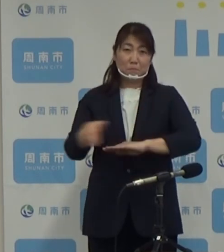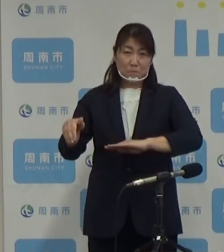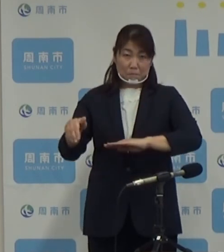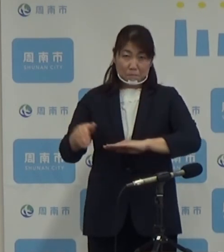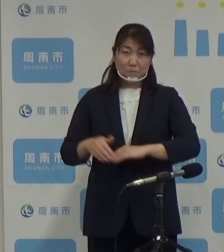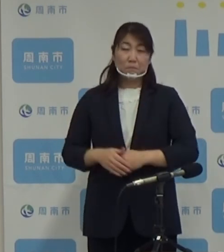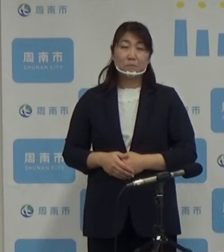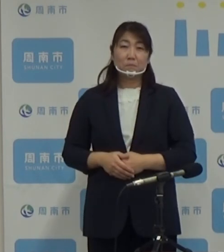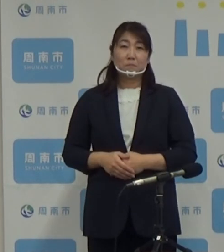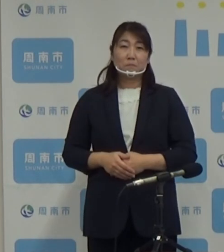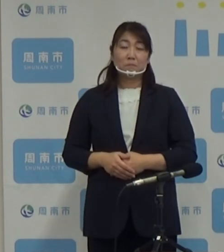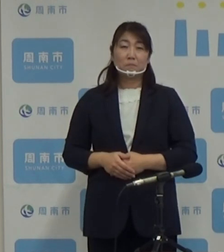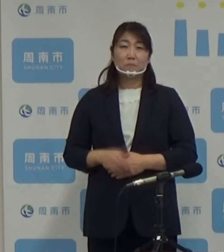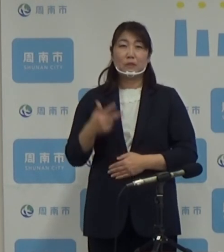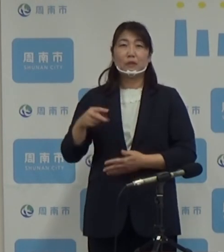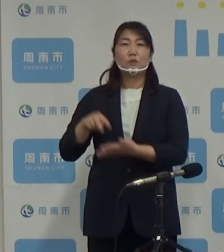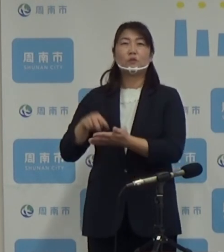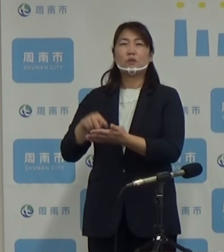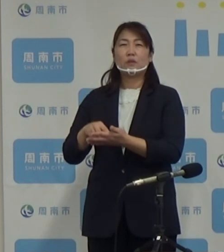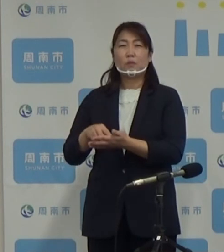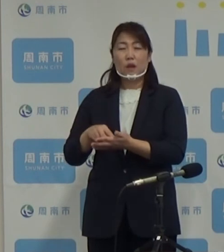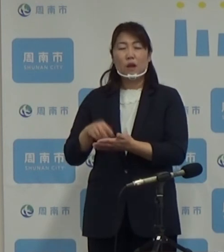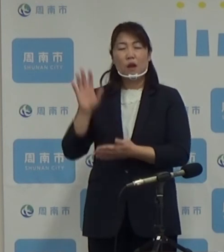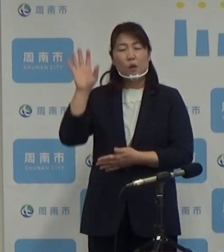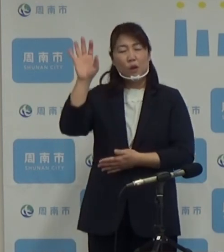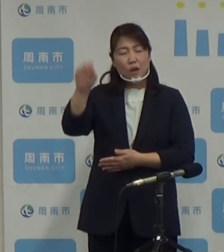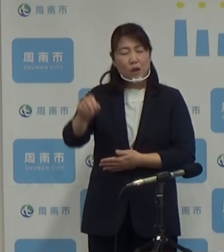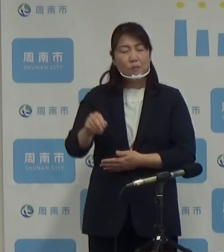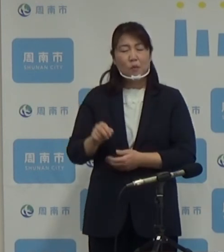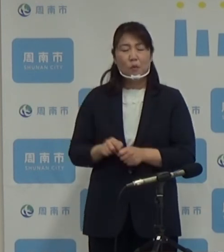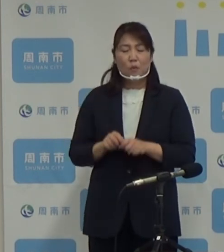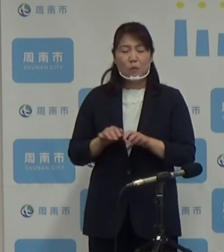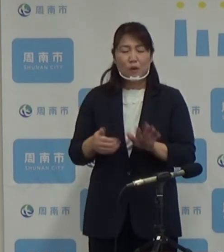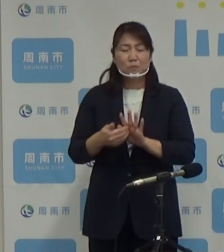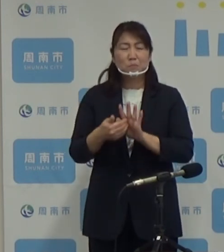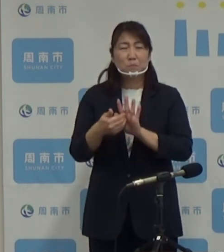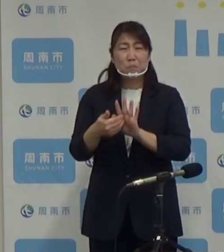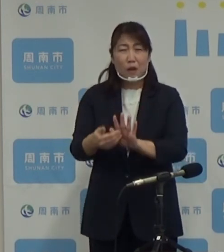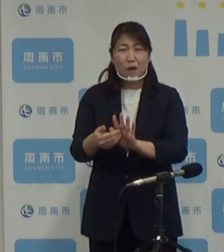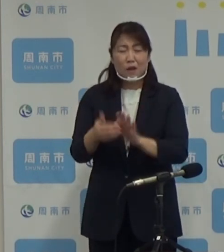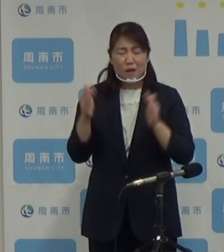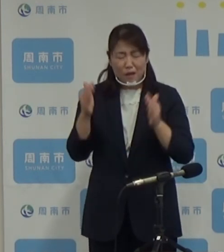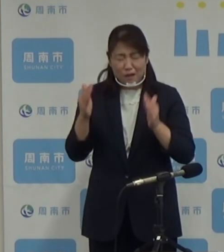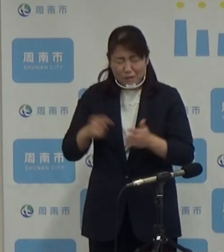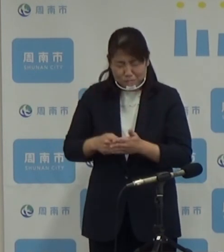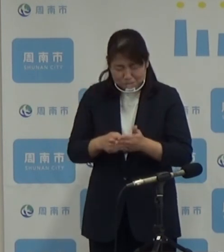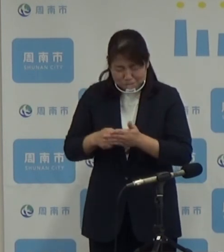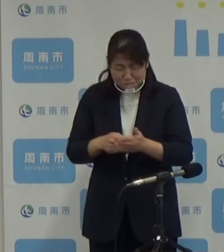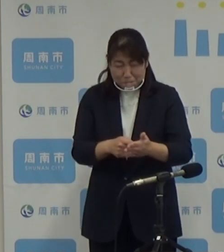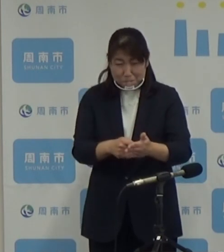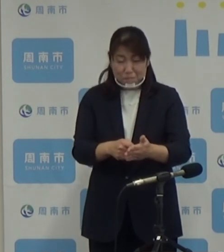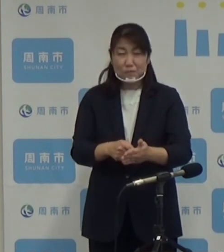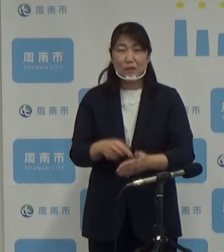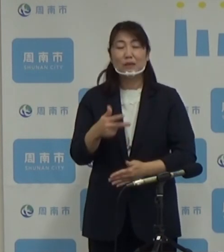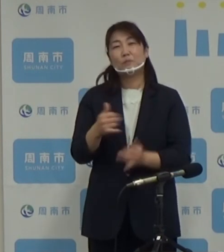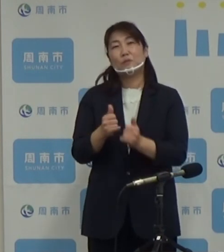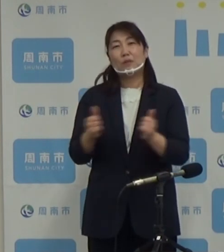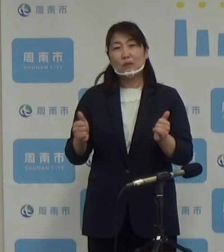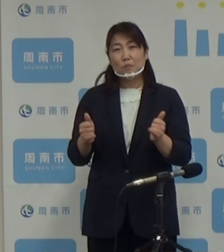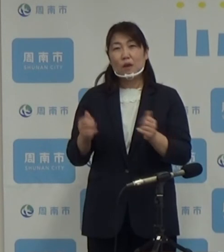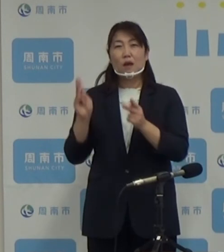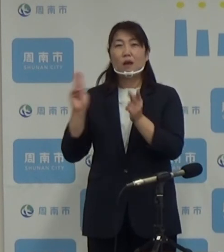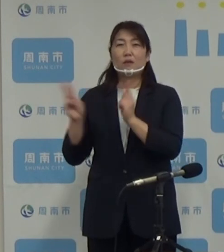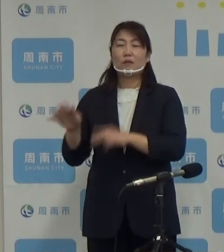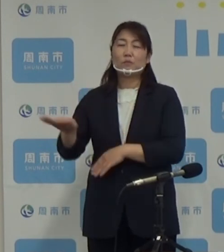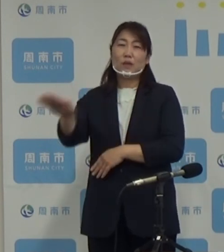ます1人たしましては今後も全力で感染の拡大防止対策に努めてまいりますので市民のみなさま